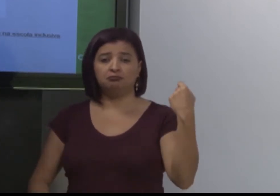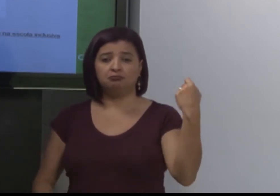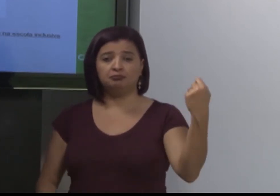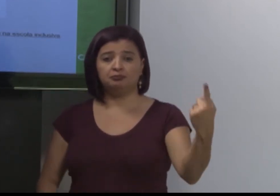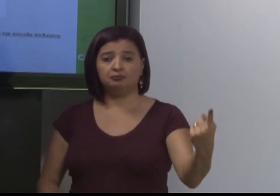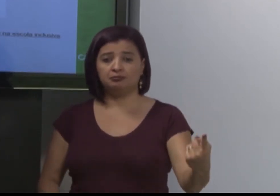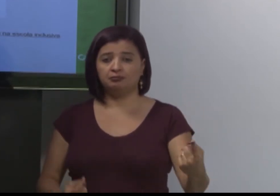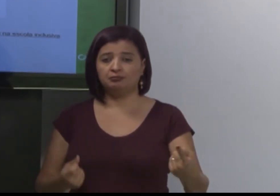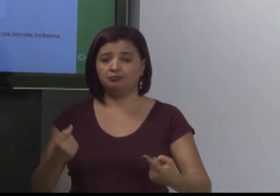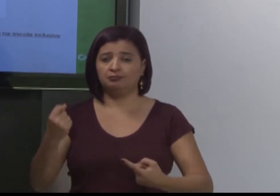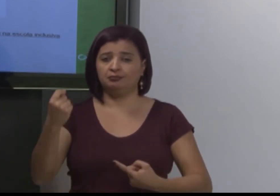poucas.